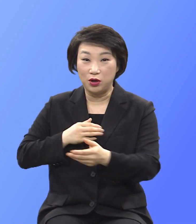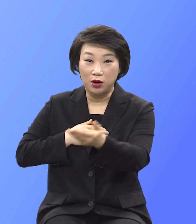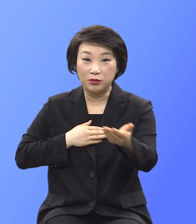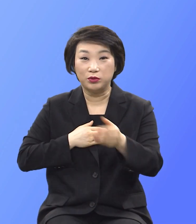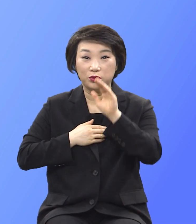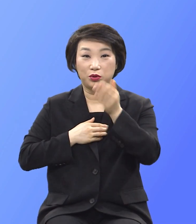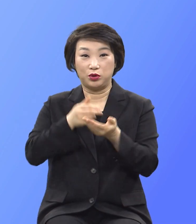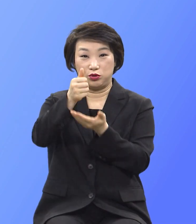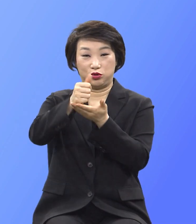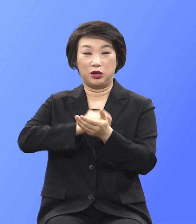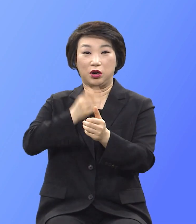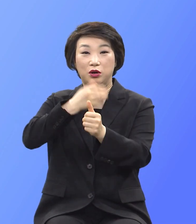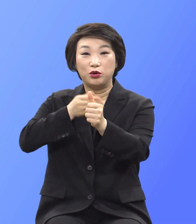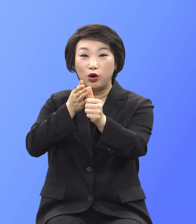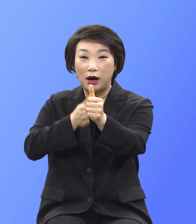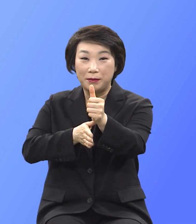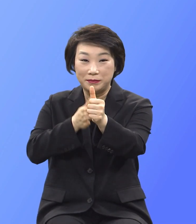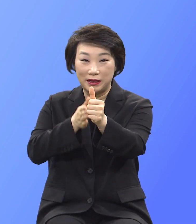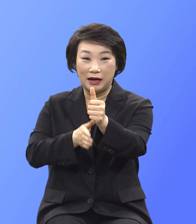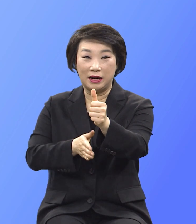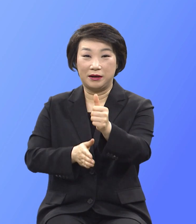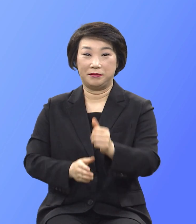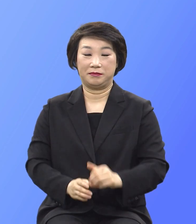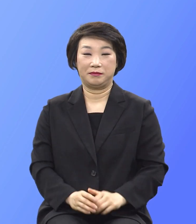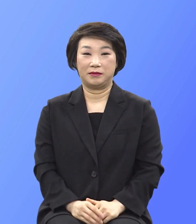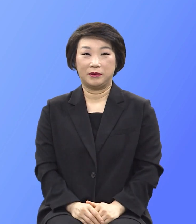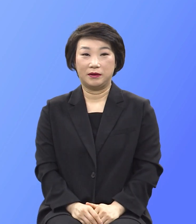되기를 주님의 이름으로 축원합니다.